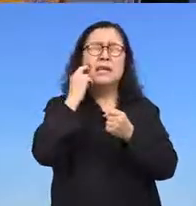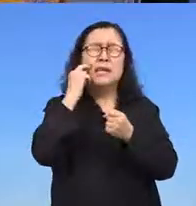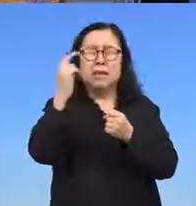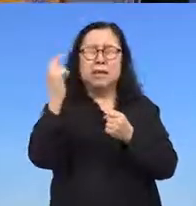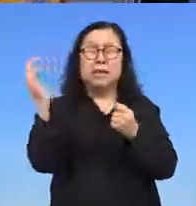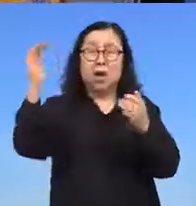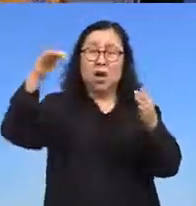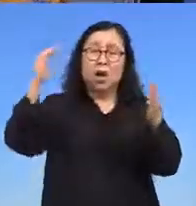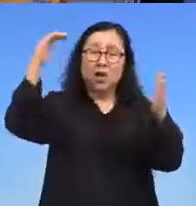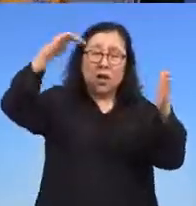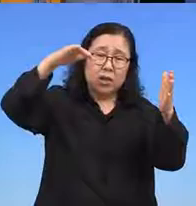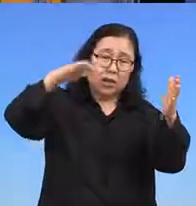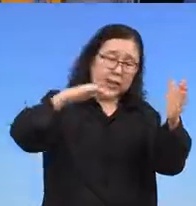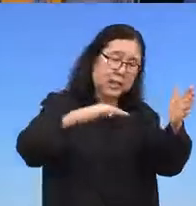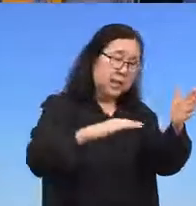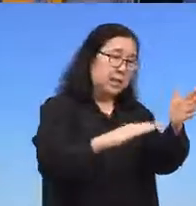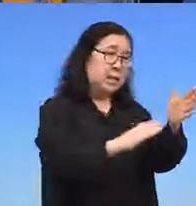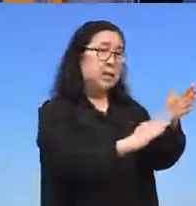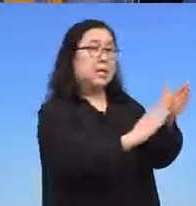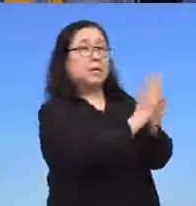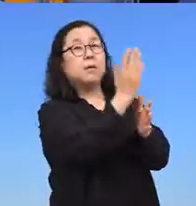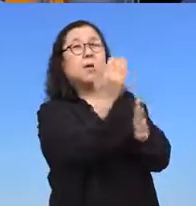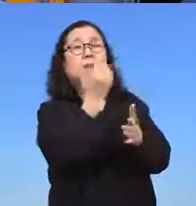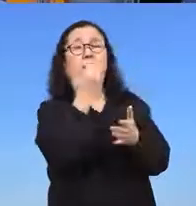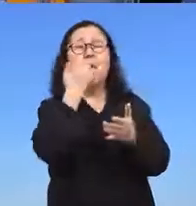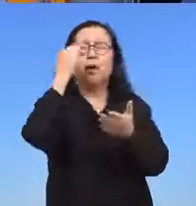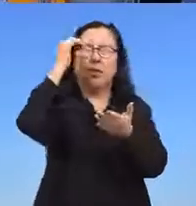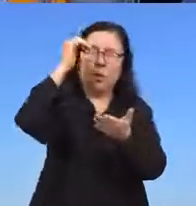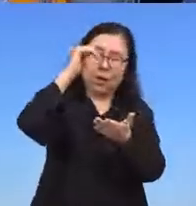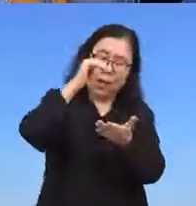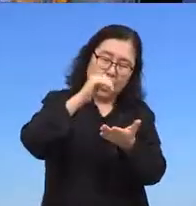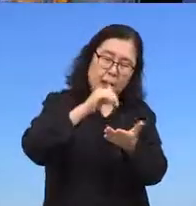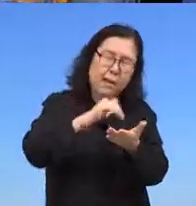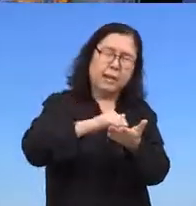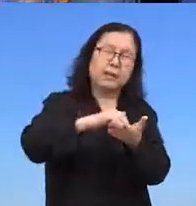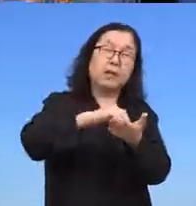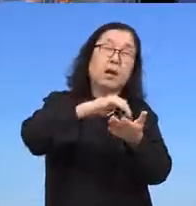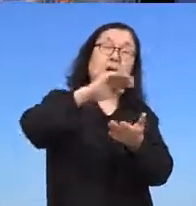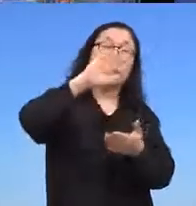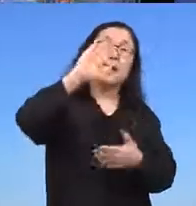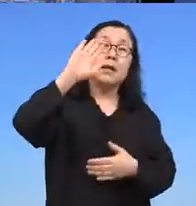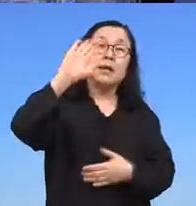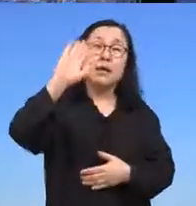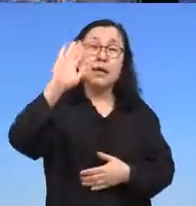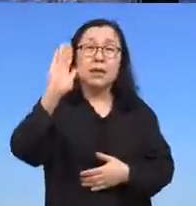역동적인 현재 되시는 주님이 계시기에 저 거친 파도가 반석이 되고,